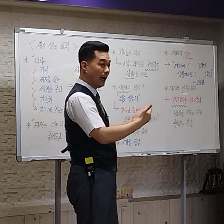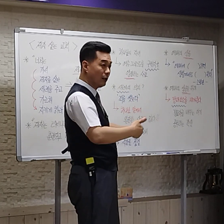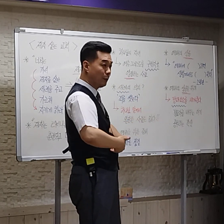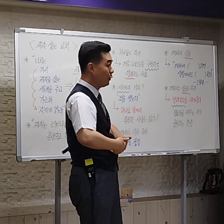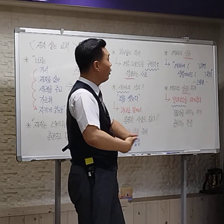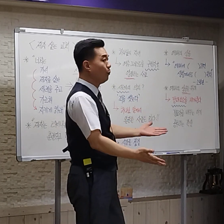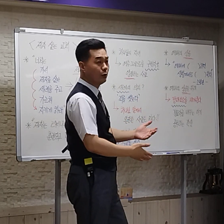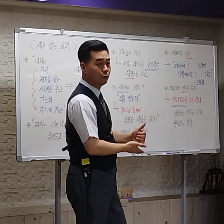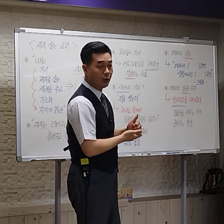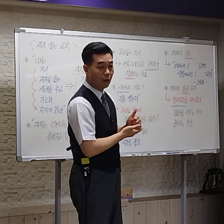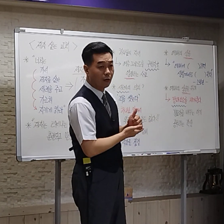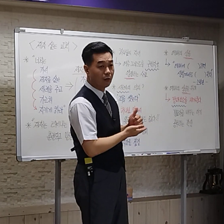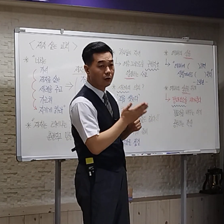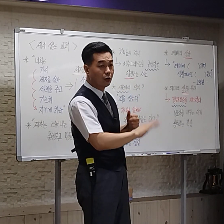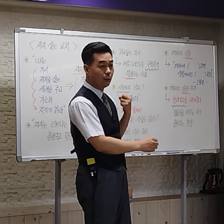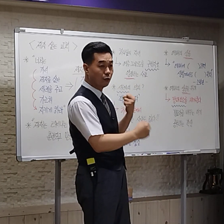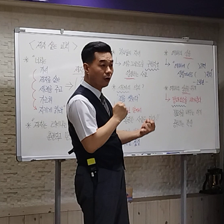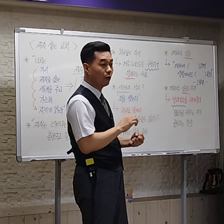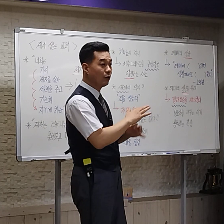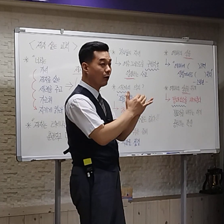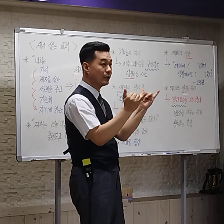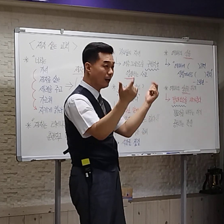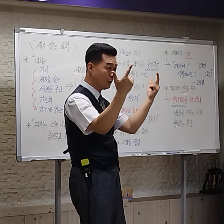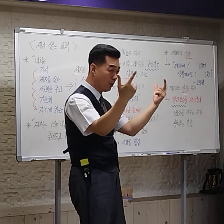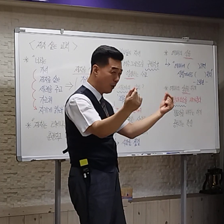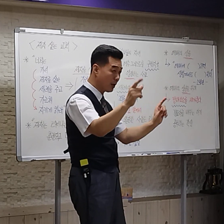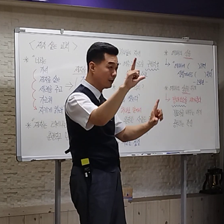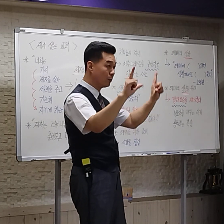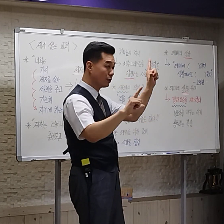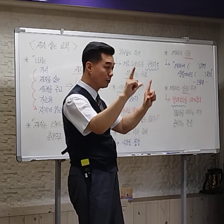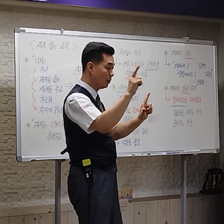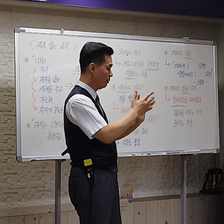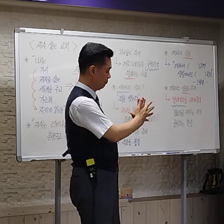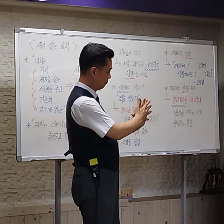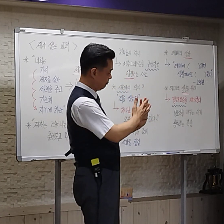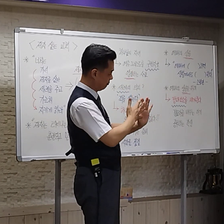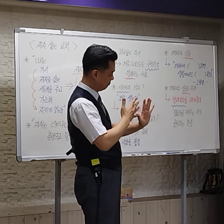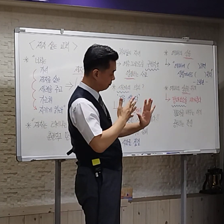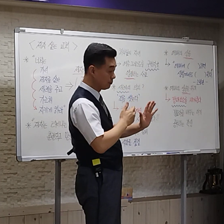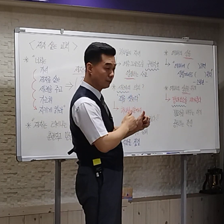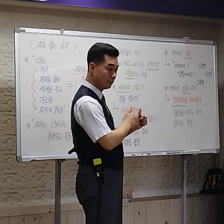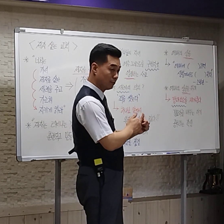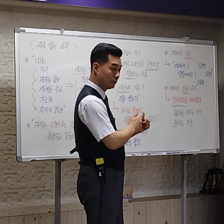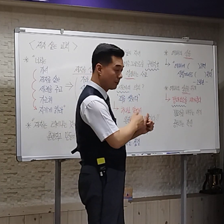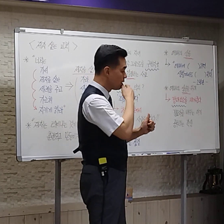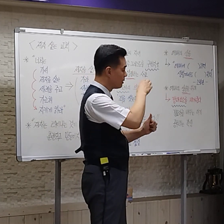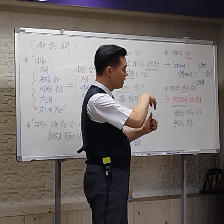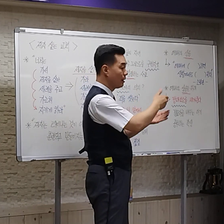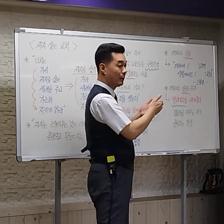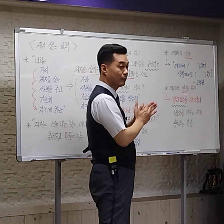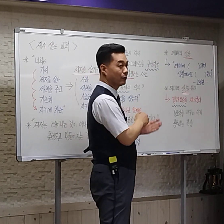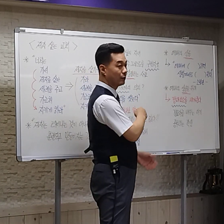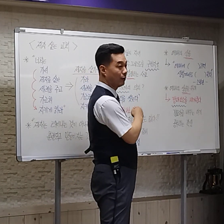받을 필요가 없는 분이에요. 그래도 불구하고 우리하고 사람 똑같은 모습으로 세례를 받으셨어요.